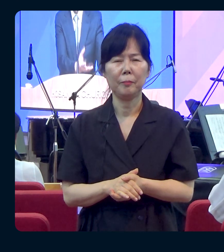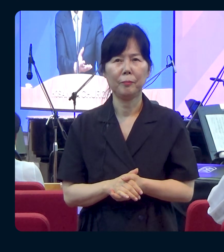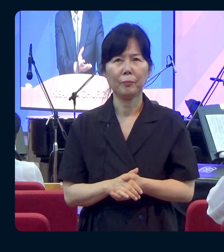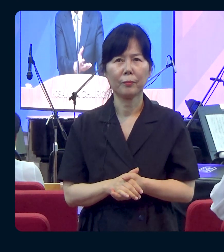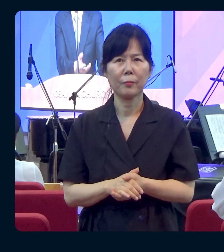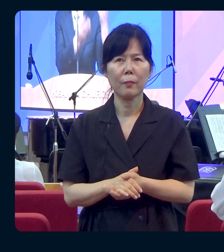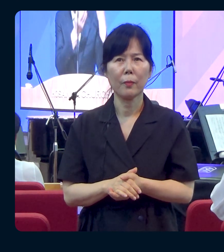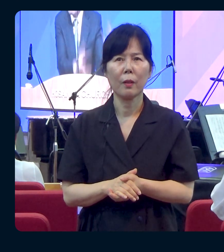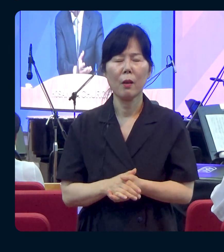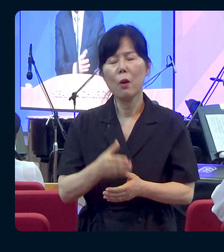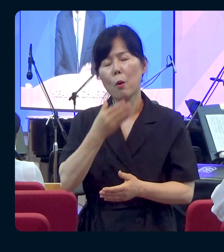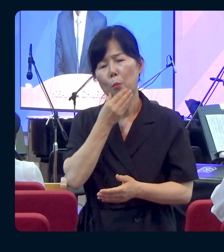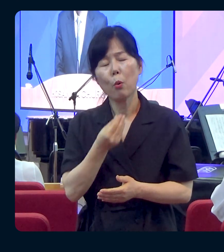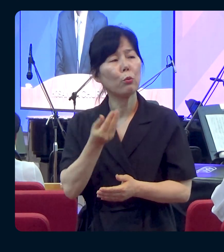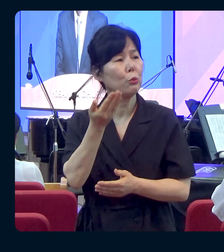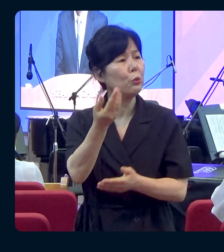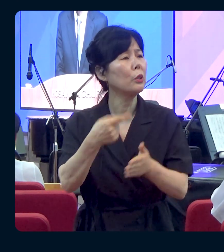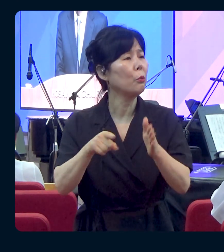그런